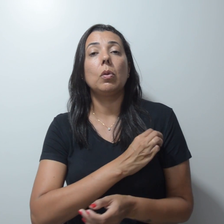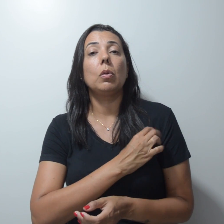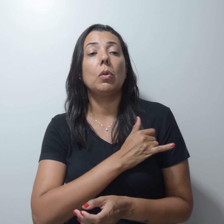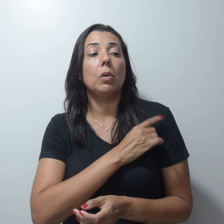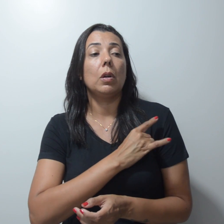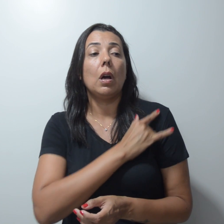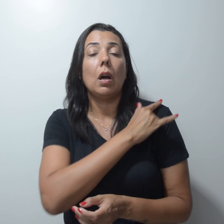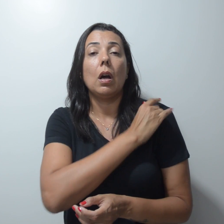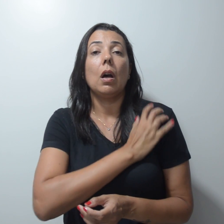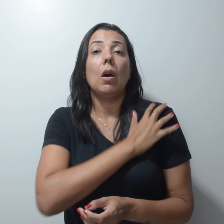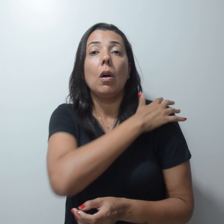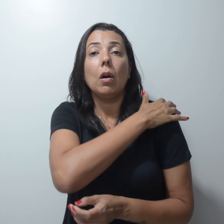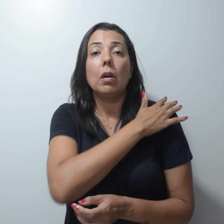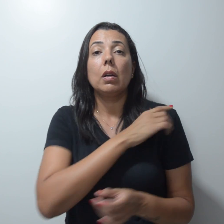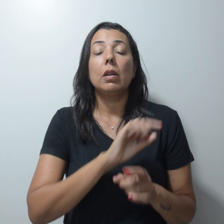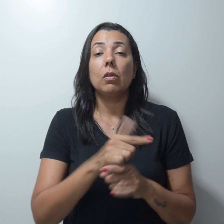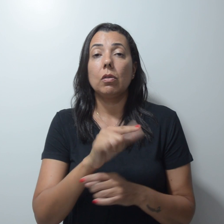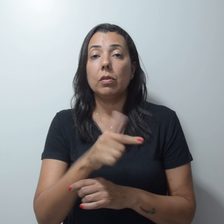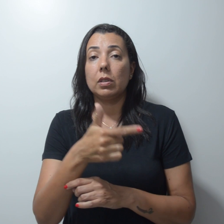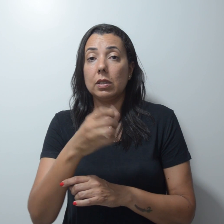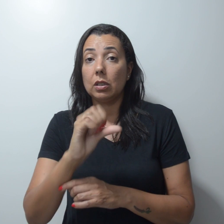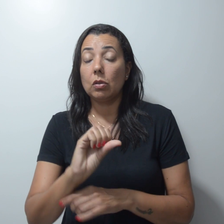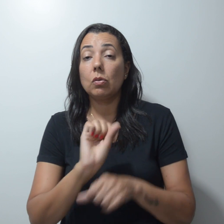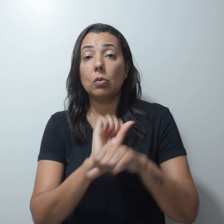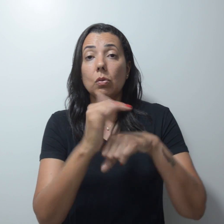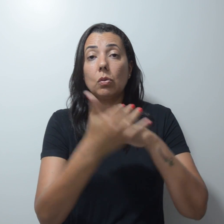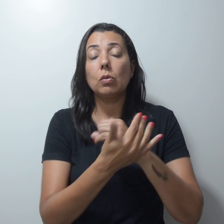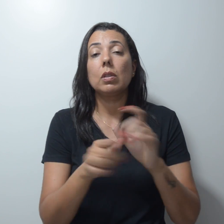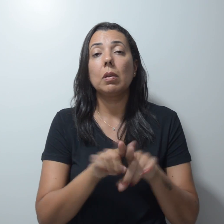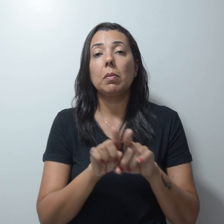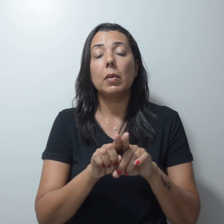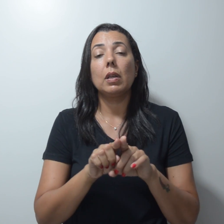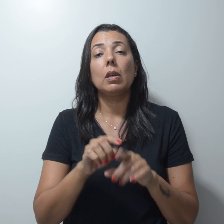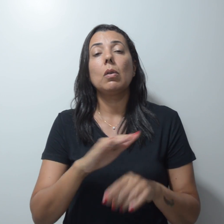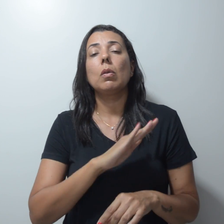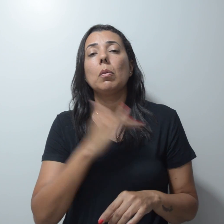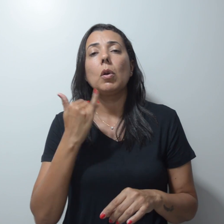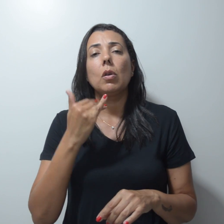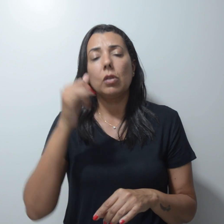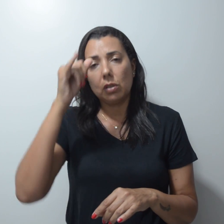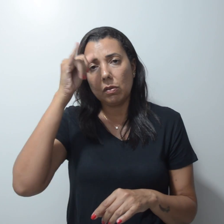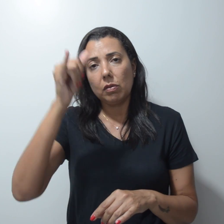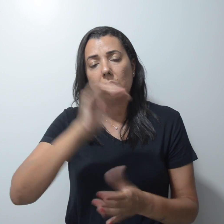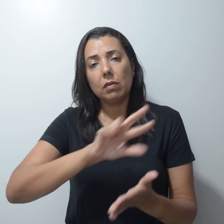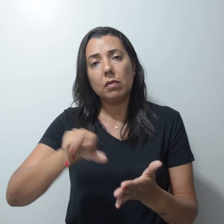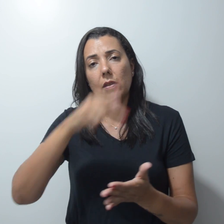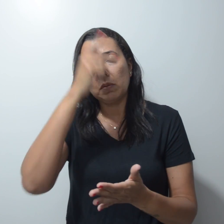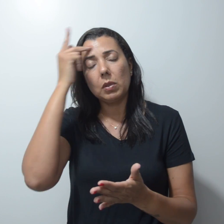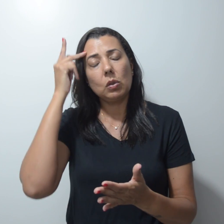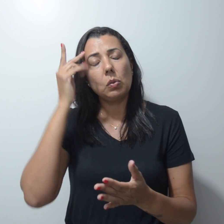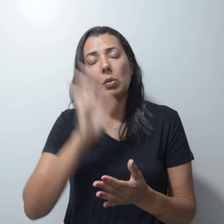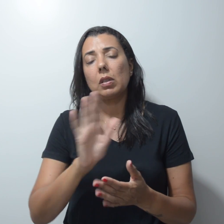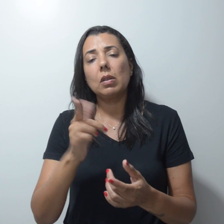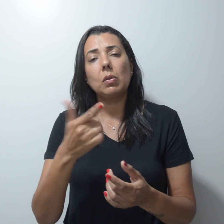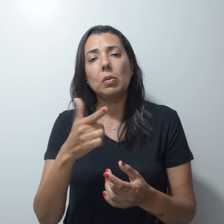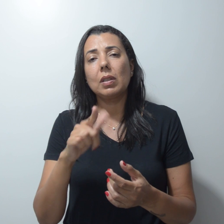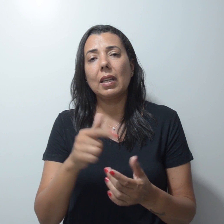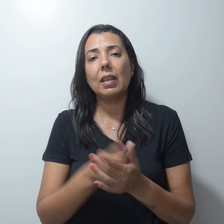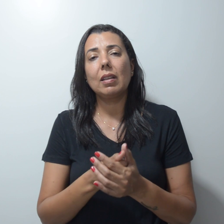da Covid-19, com a morte evitável de milhares de pessoas, não causou indignação